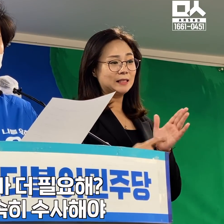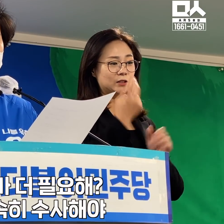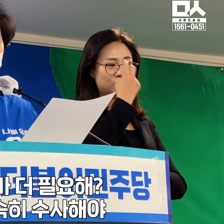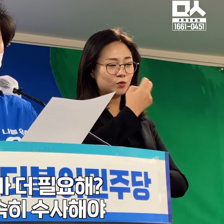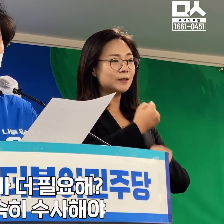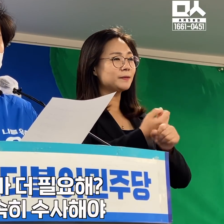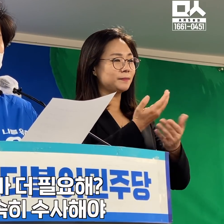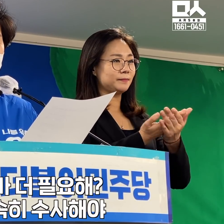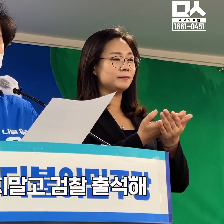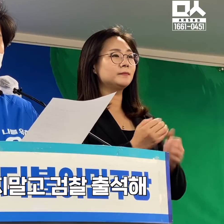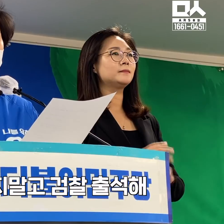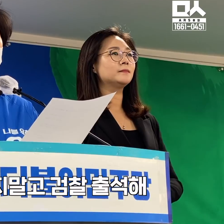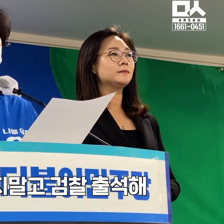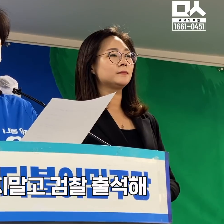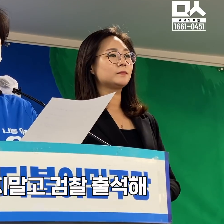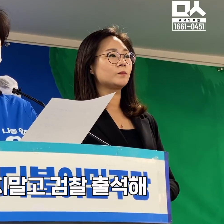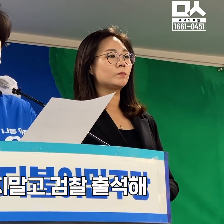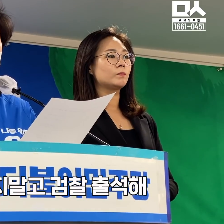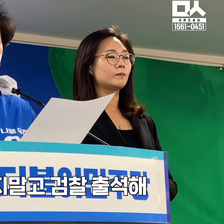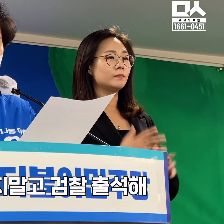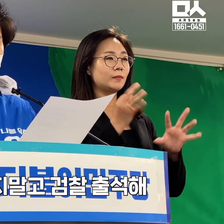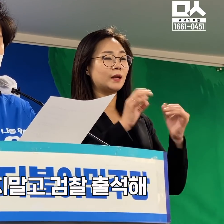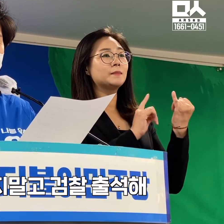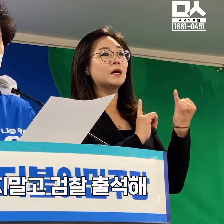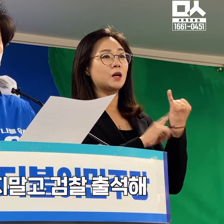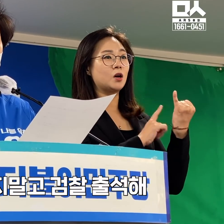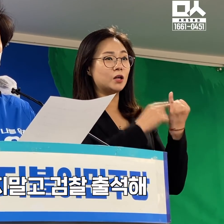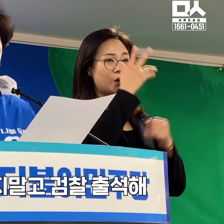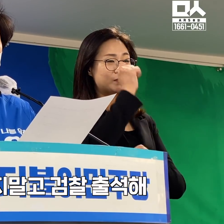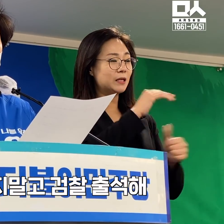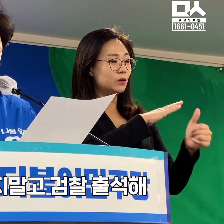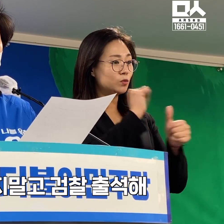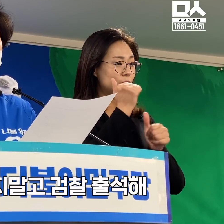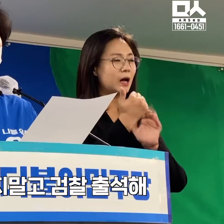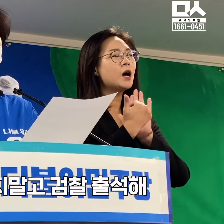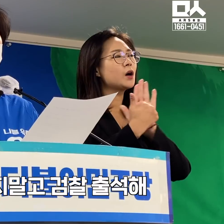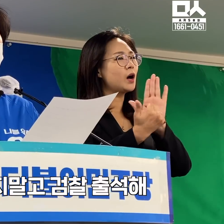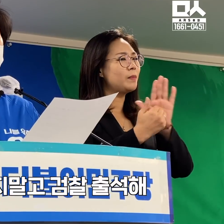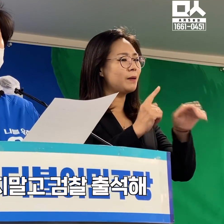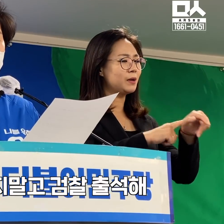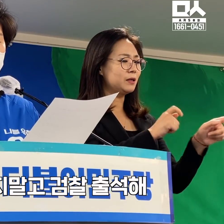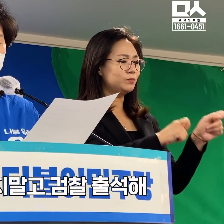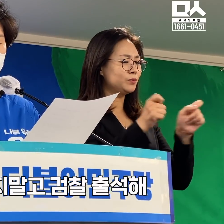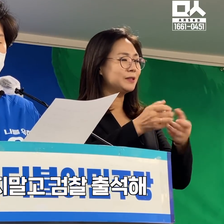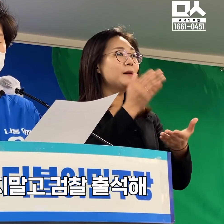수사에 나서야 합니다. 김건희 씨는 검찰 소환 조사를 더 이상